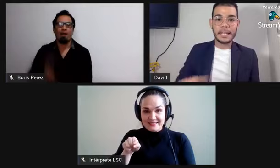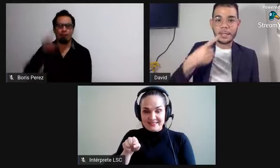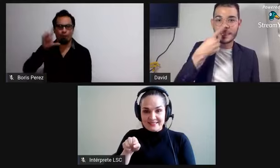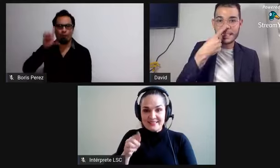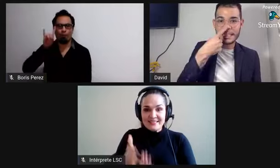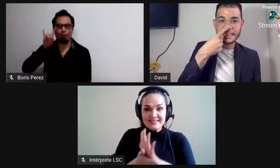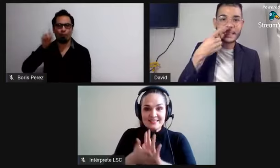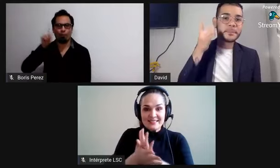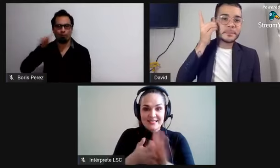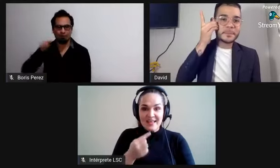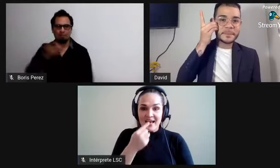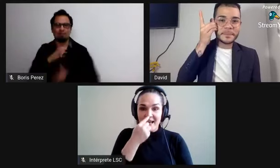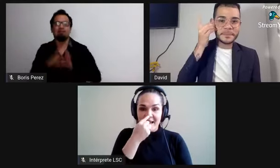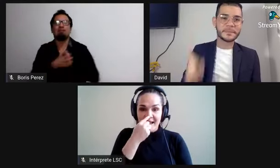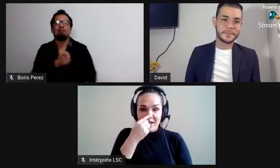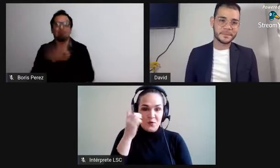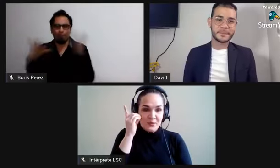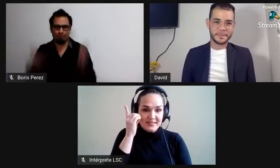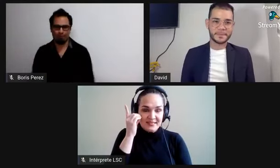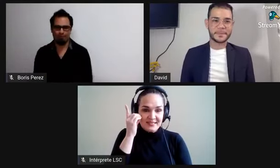La señal de Luis es así.